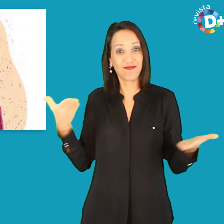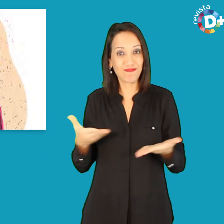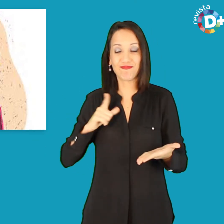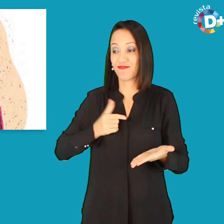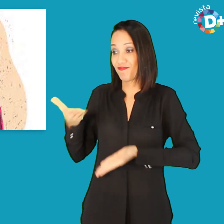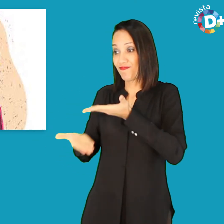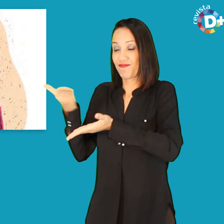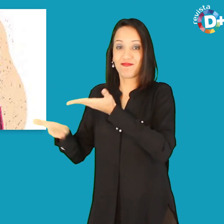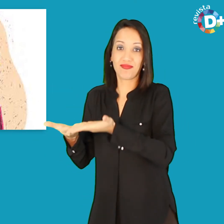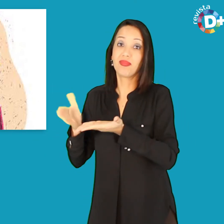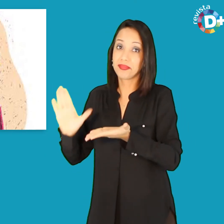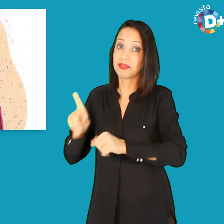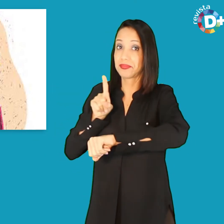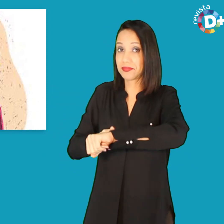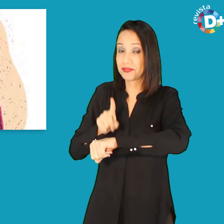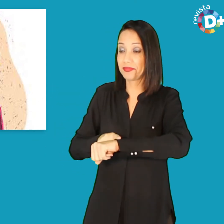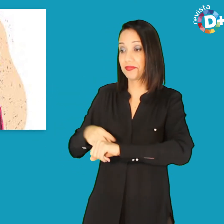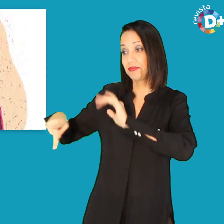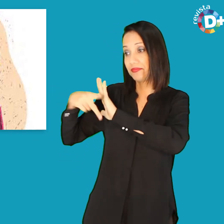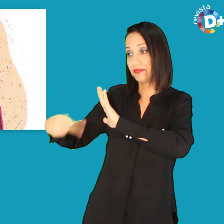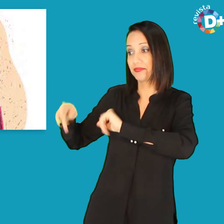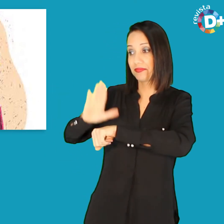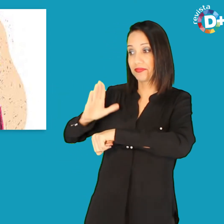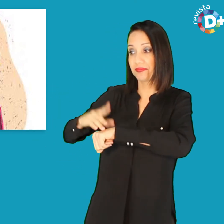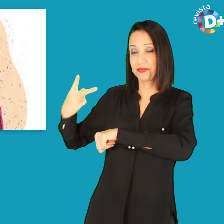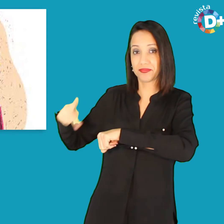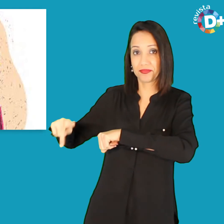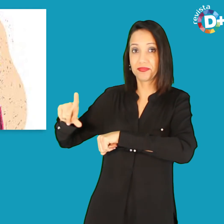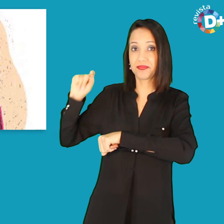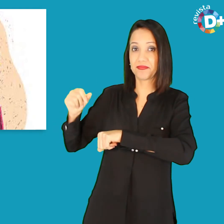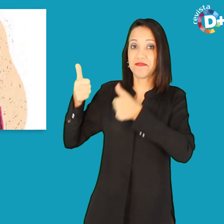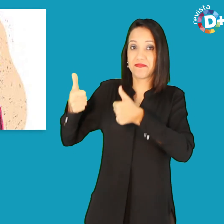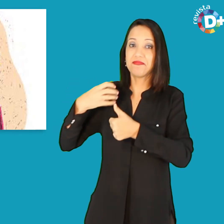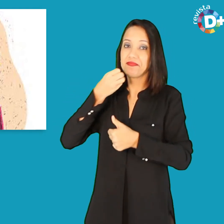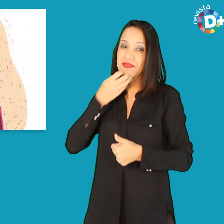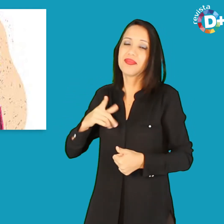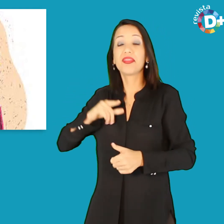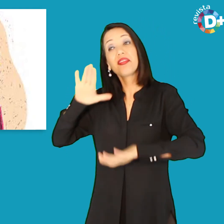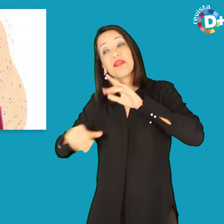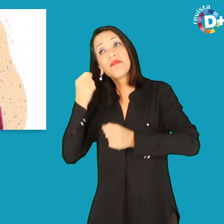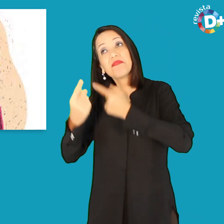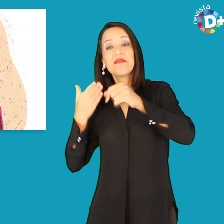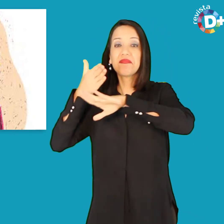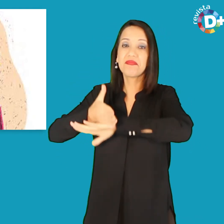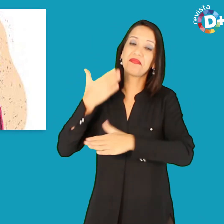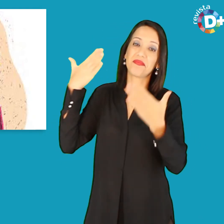mas no momento, por opção própria e por estar bem, faz apenas eventualmente. Milene diz que o filho consegue acompanhar